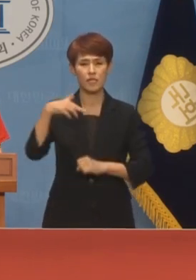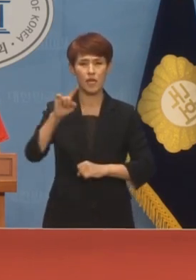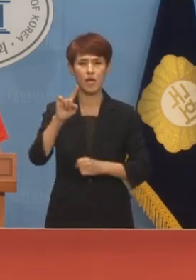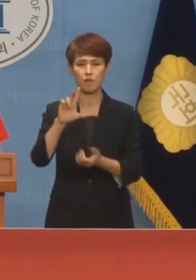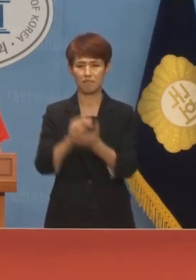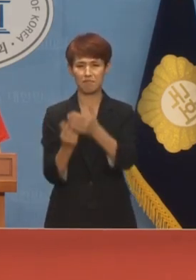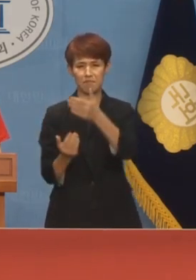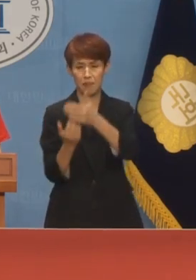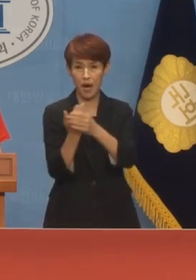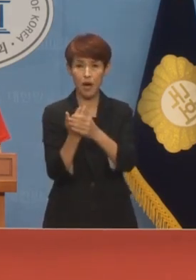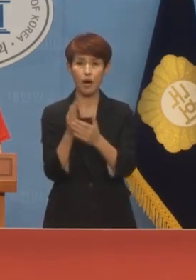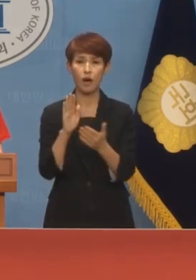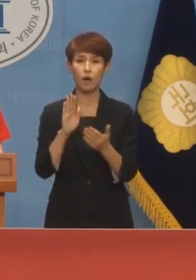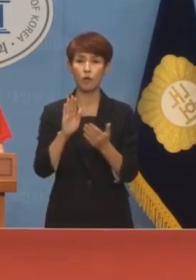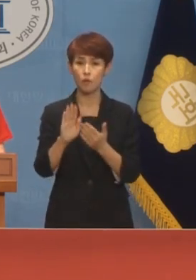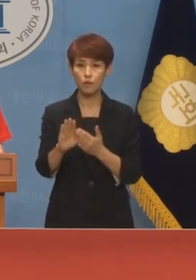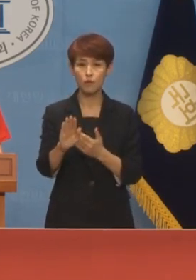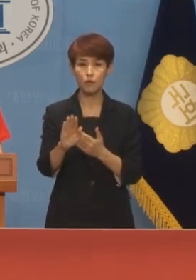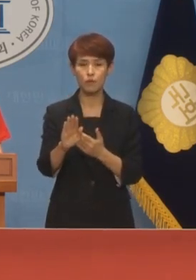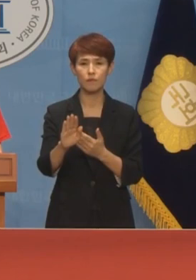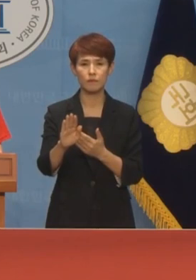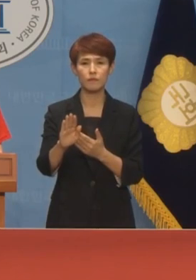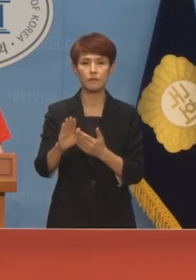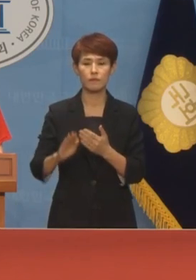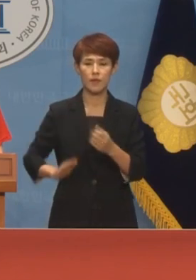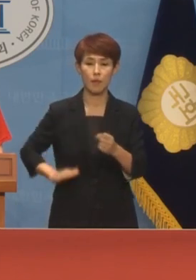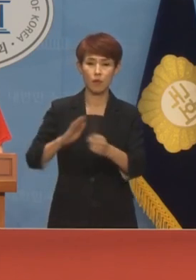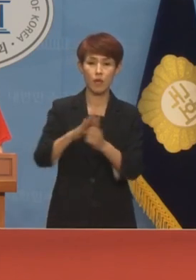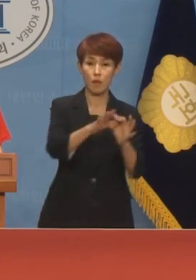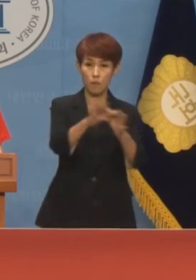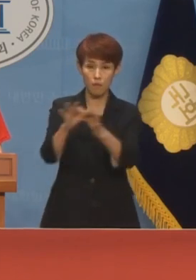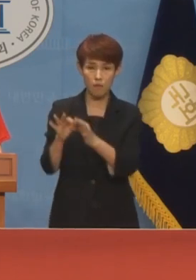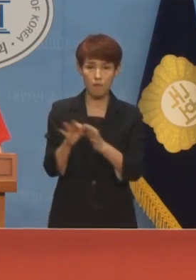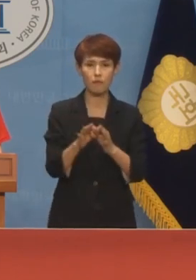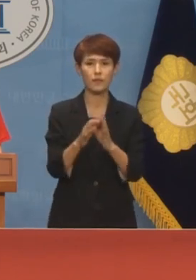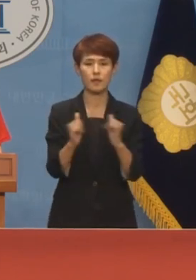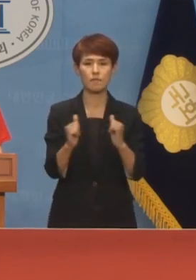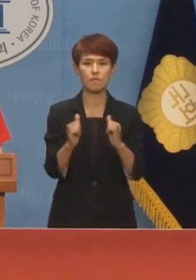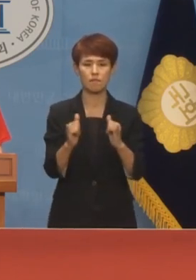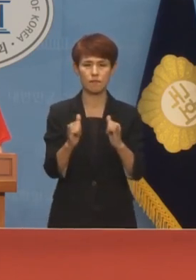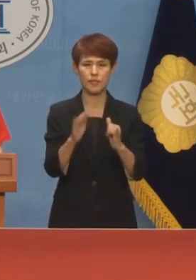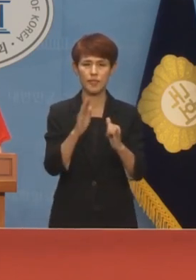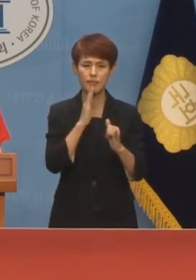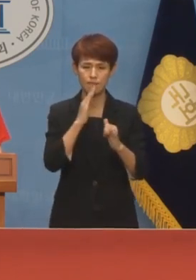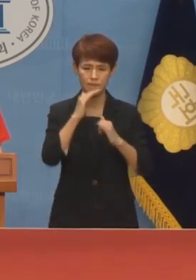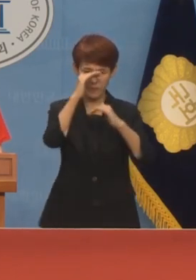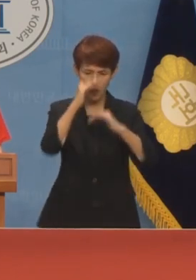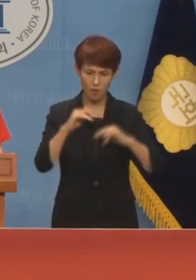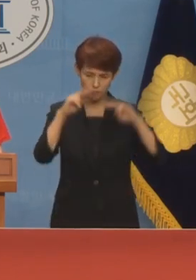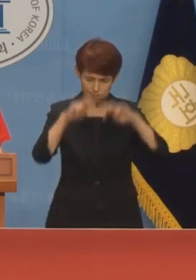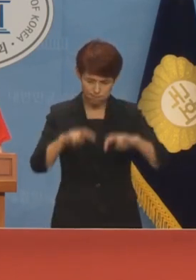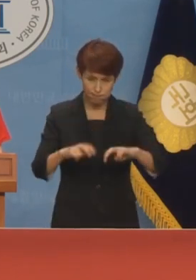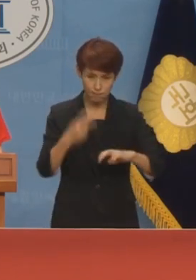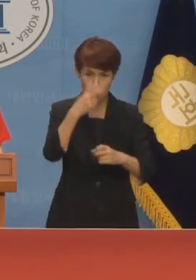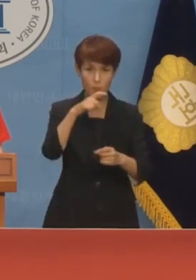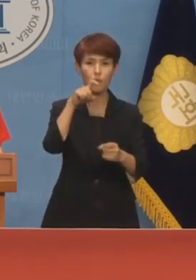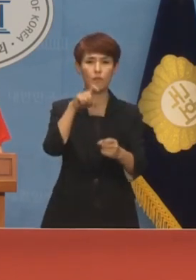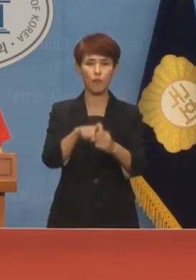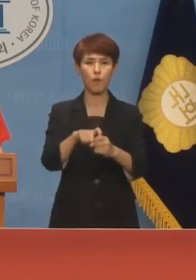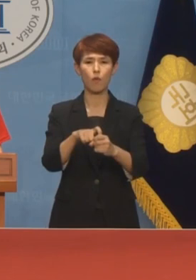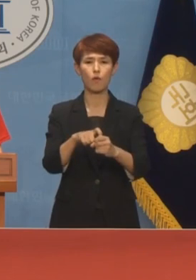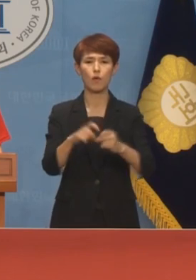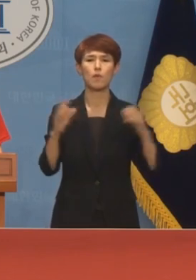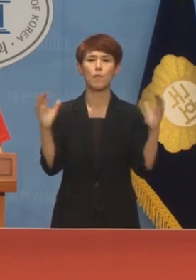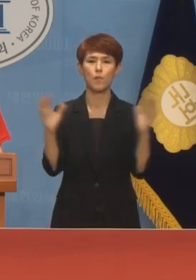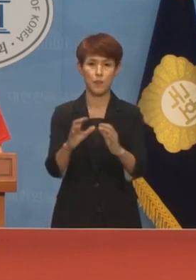사건이 벌어지고 나서 이제 해병대 예비역들이 진상규명과 박정훈 대령의 명예회복을 주장하면서